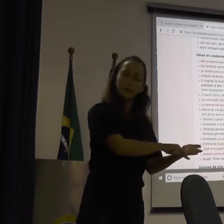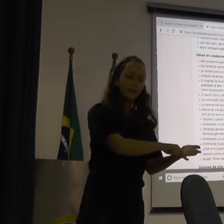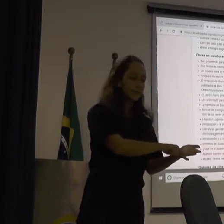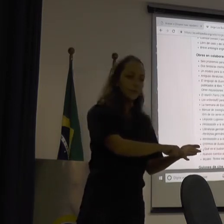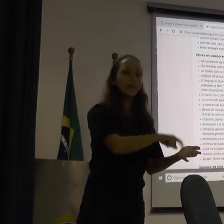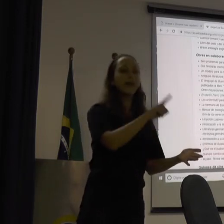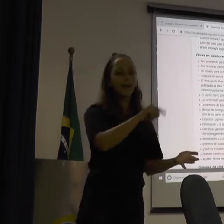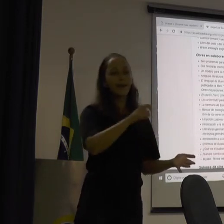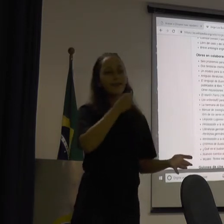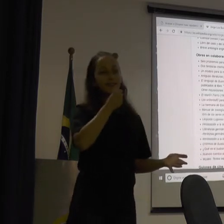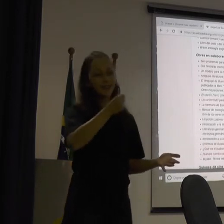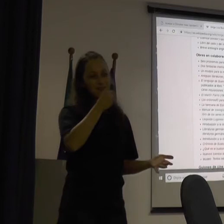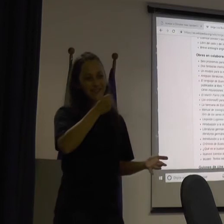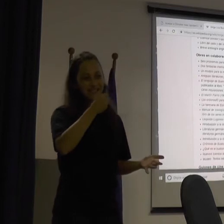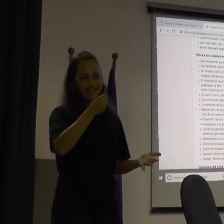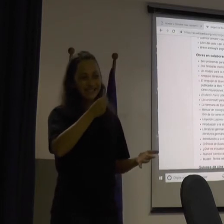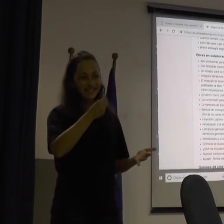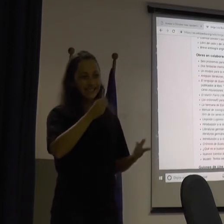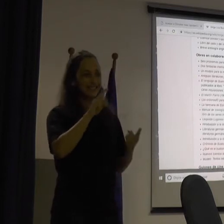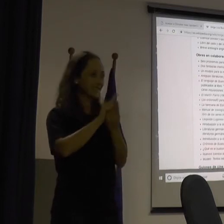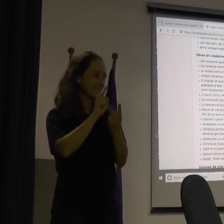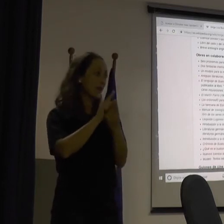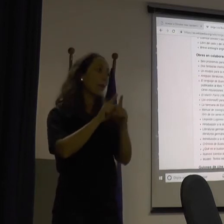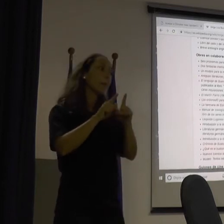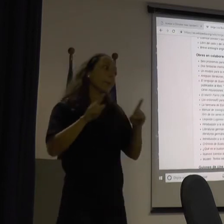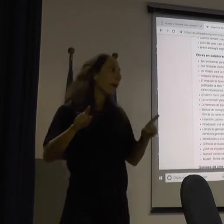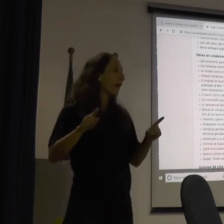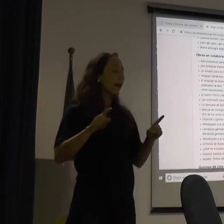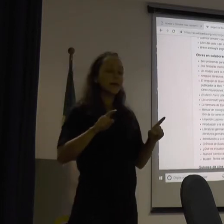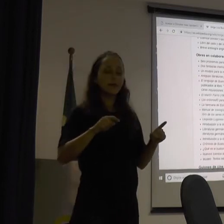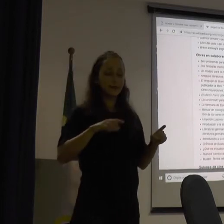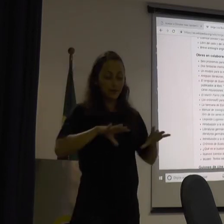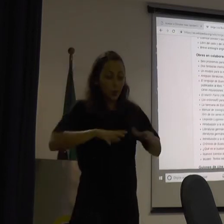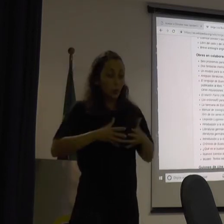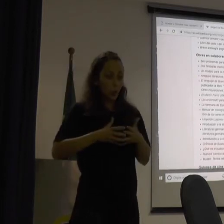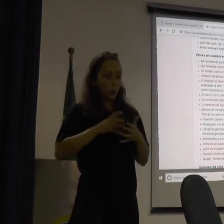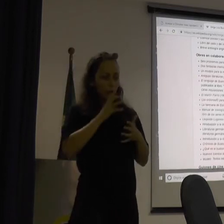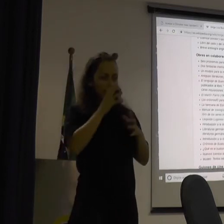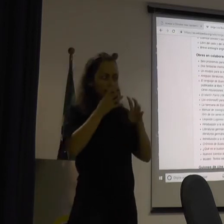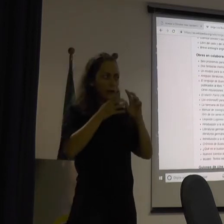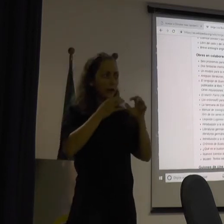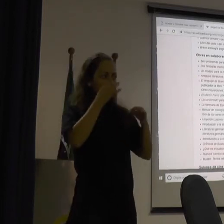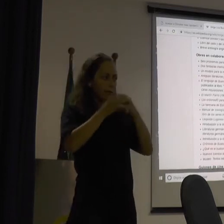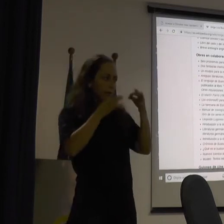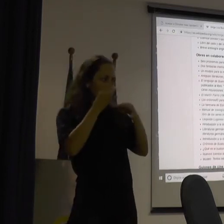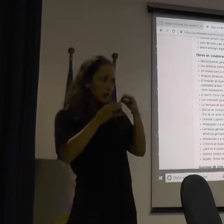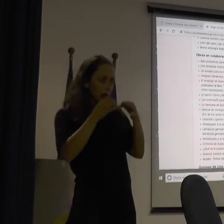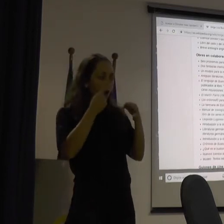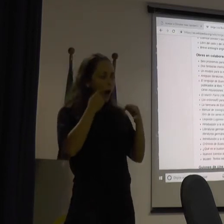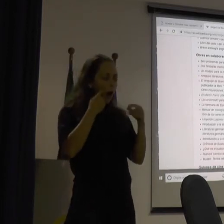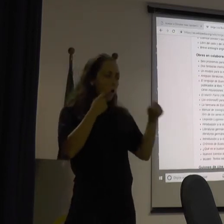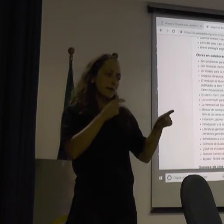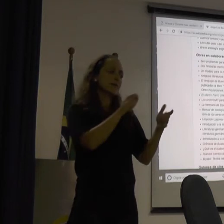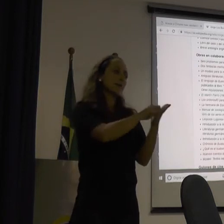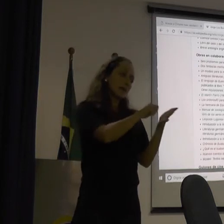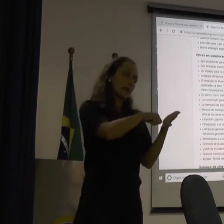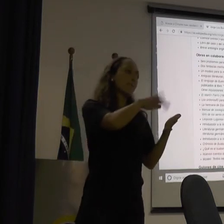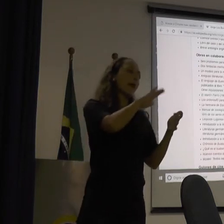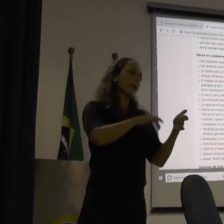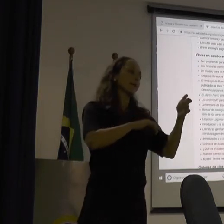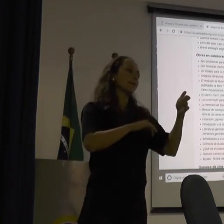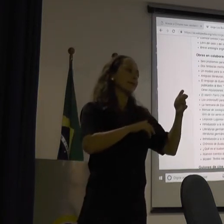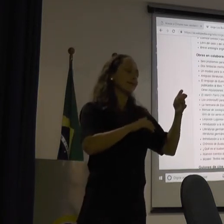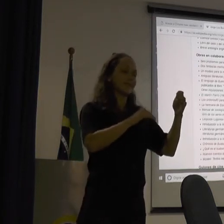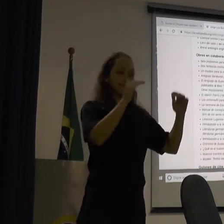entrevista, só que a crítica valoriza mais a parte escrita e valoriza mais a parte oral quando